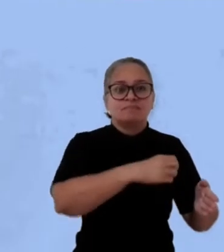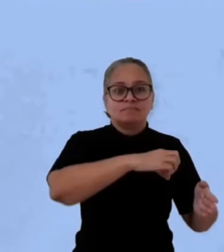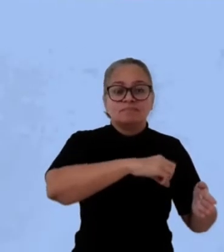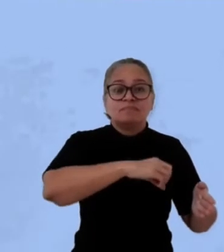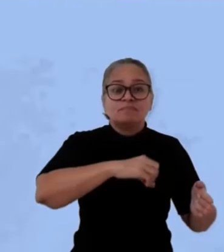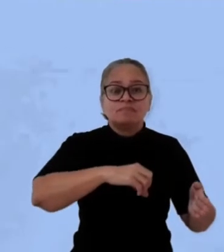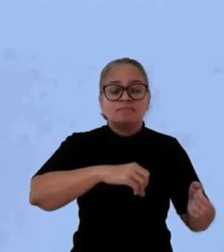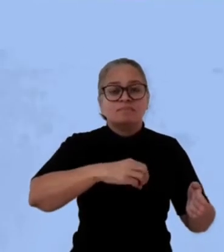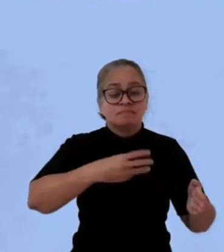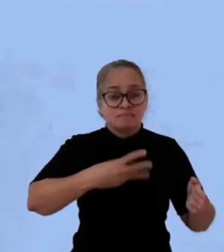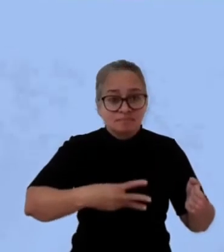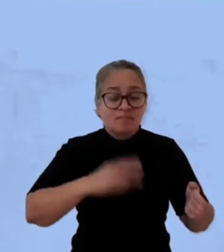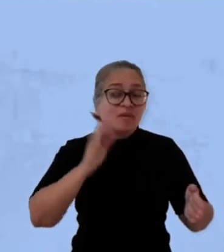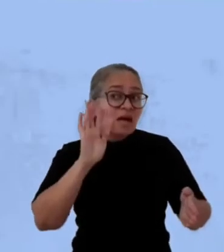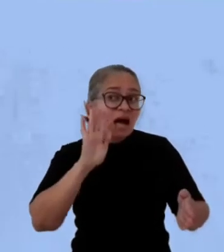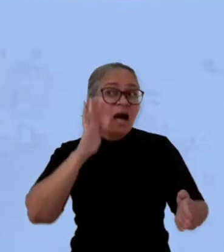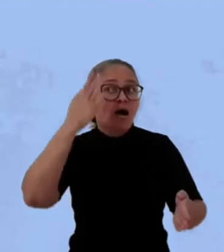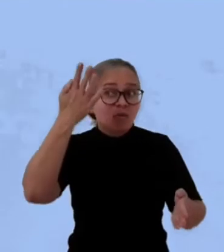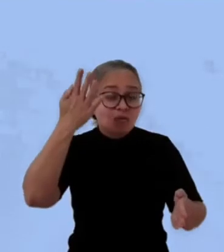E quando foi em